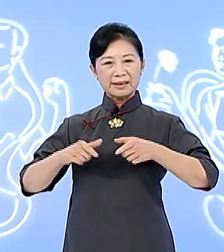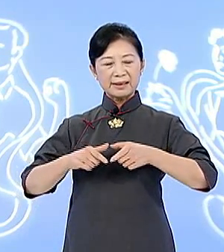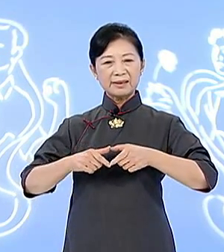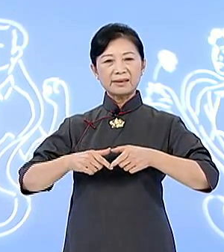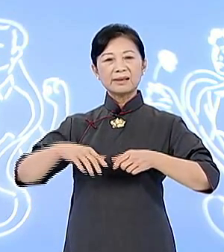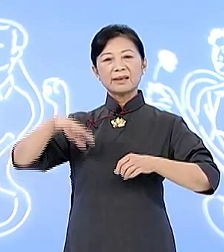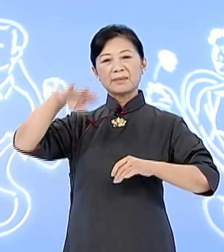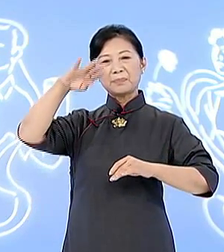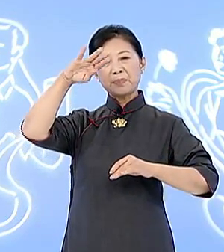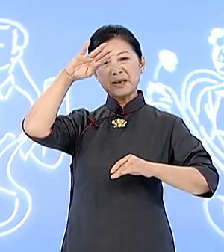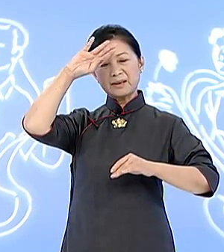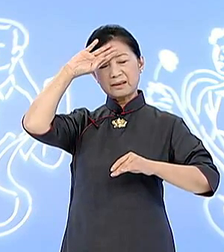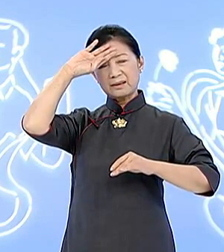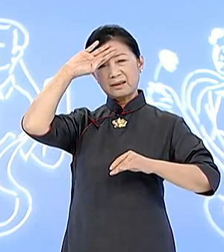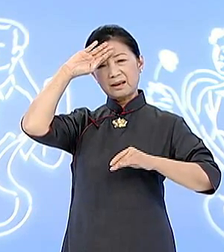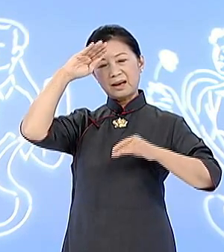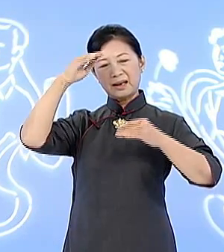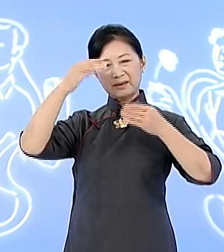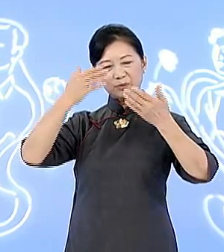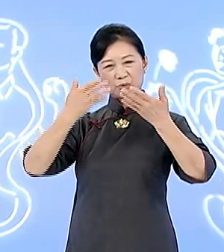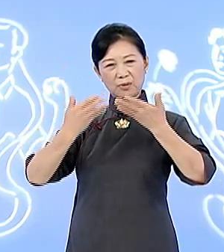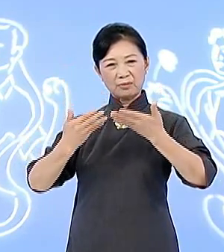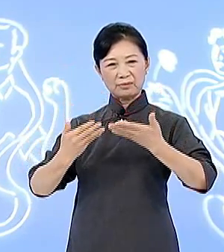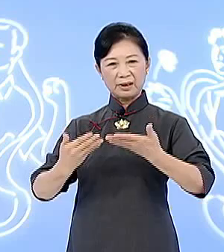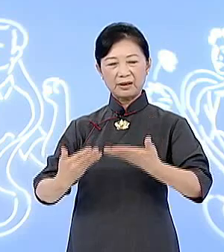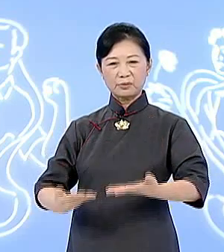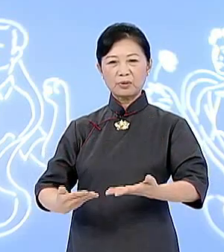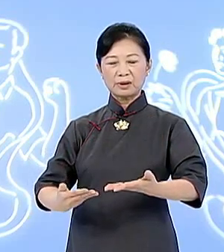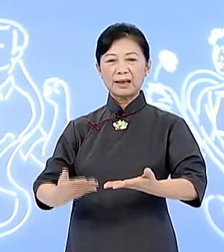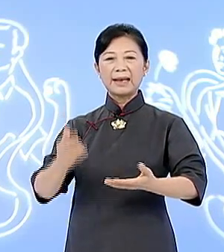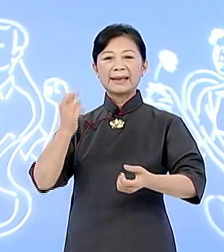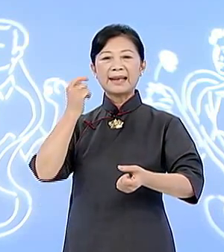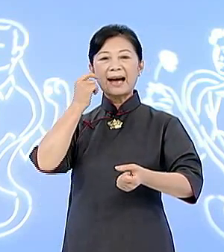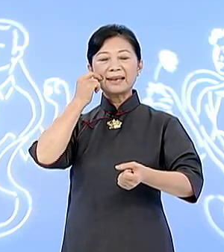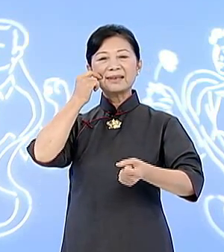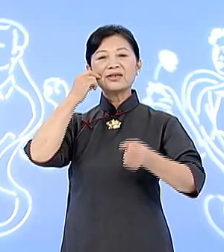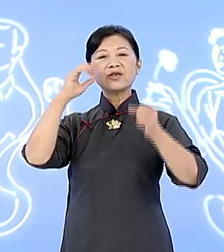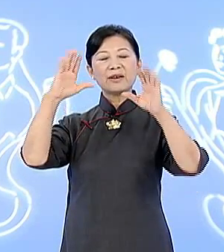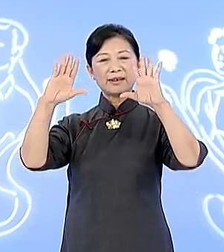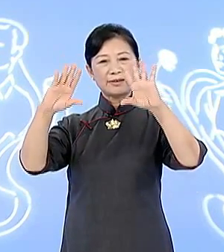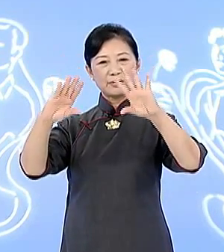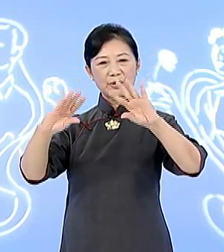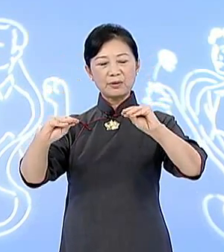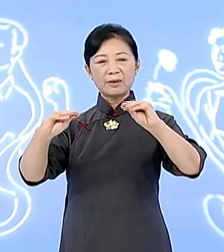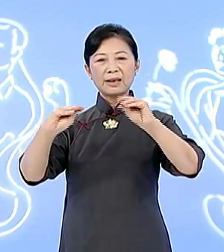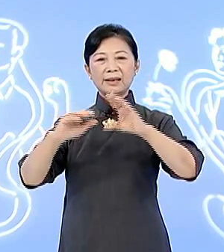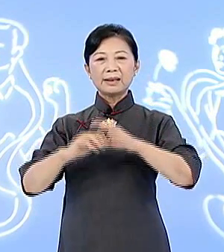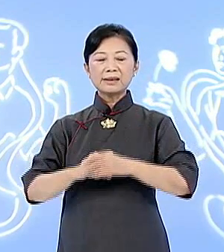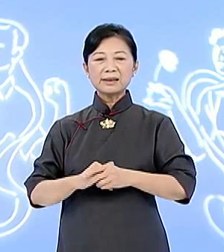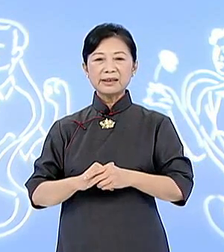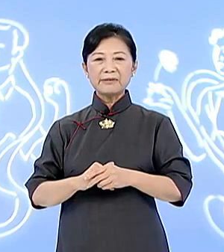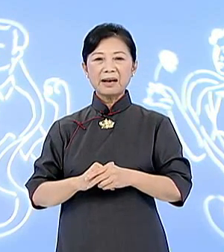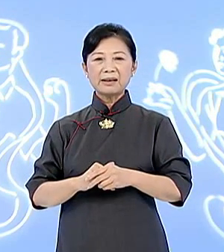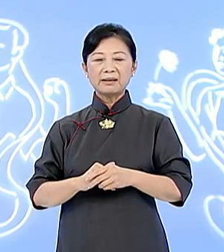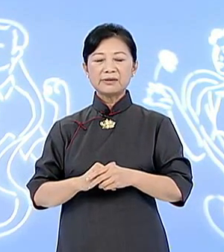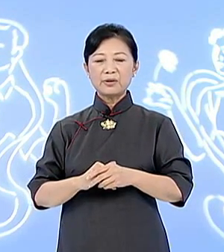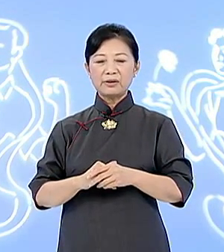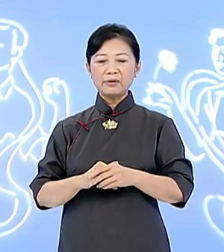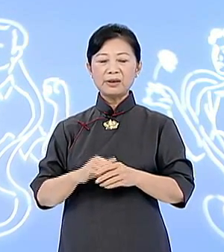心病很重了，难痊愈。那这个地方呢，痊愈两